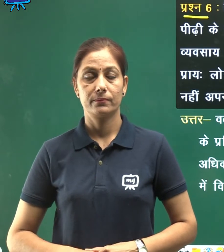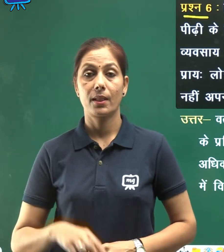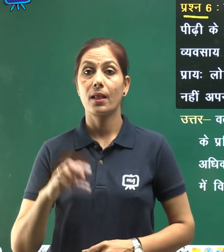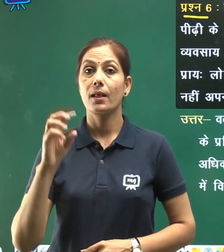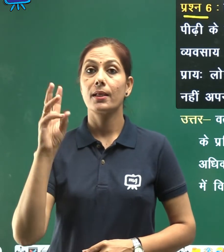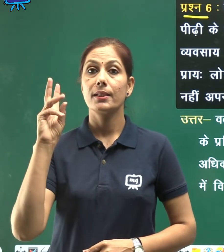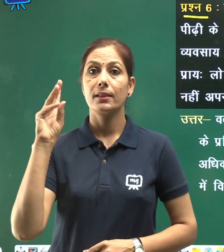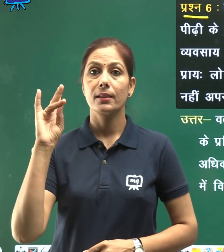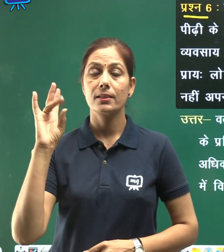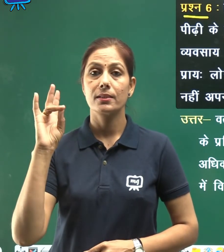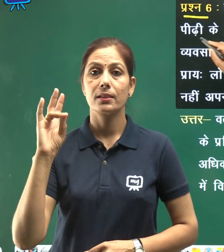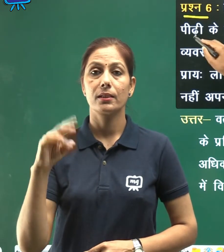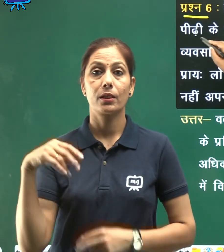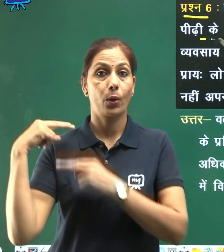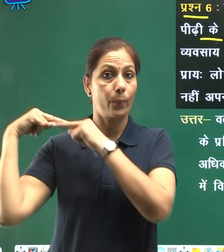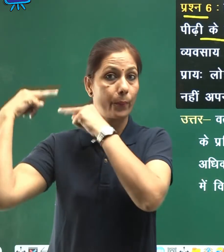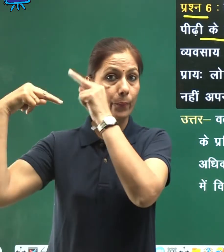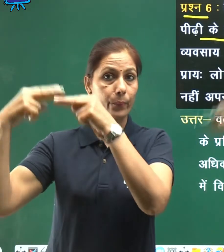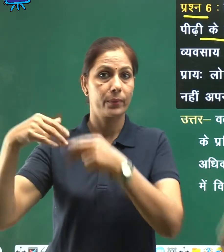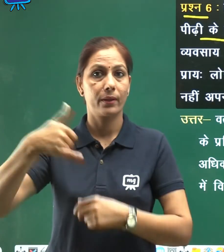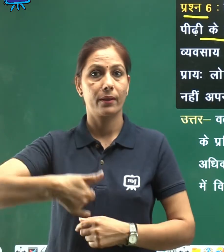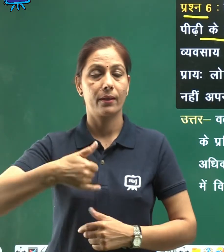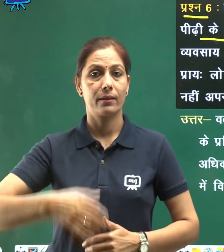तीसरी पीढ़ी के हैं